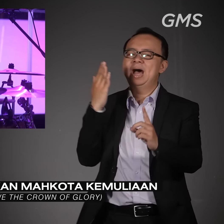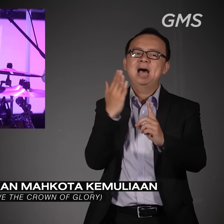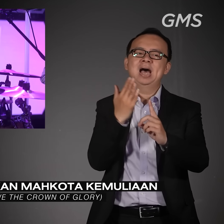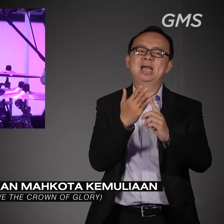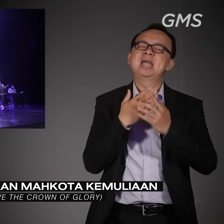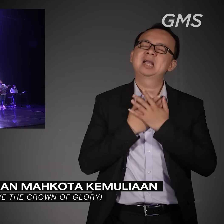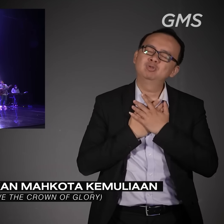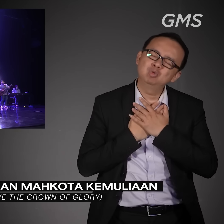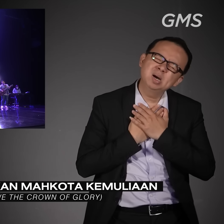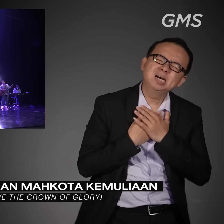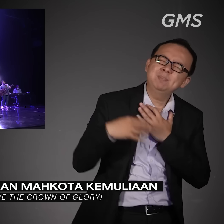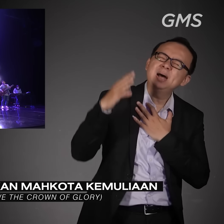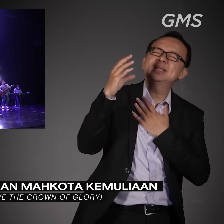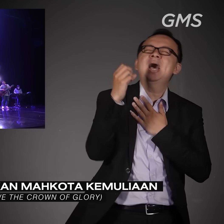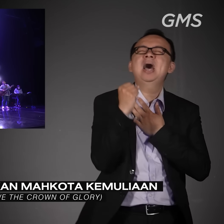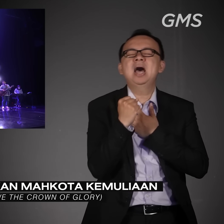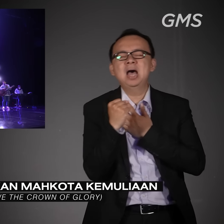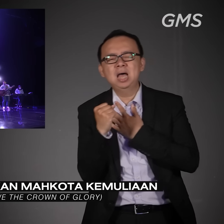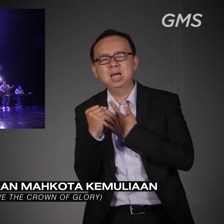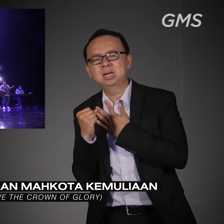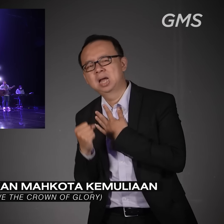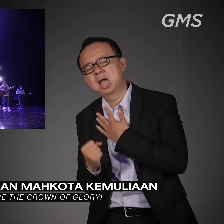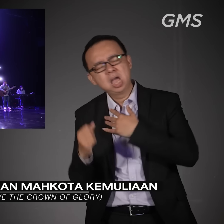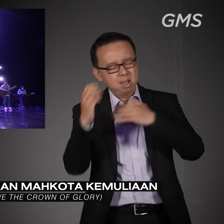Sampai ku dapatkan